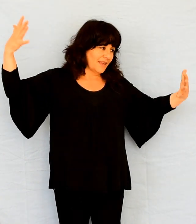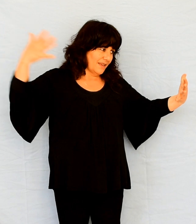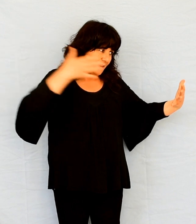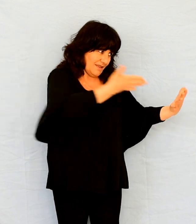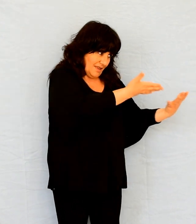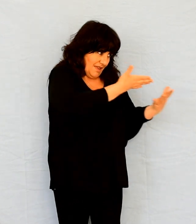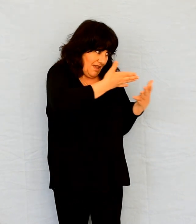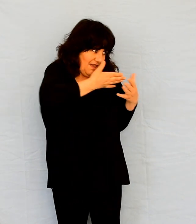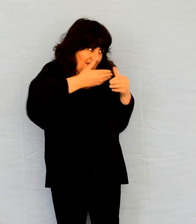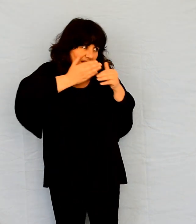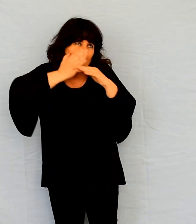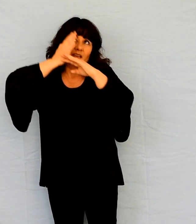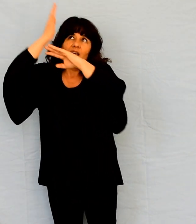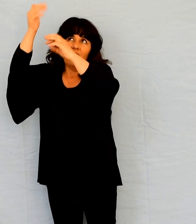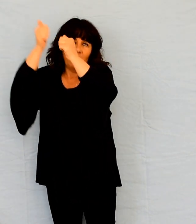C'était déjà environ la 6e heure,